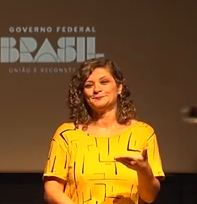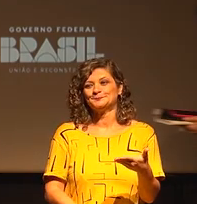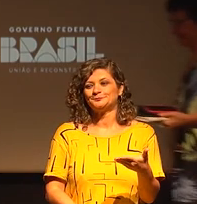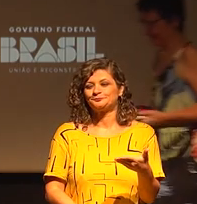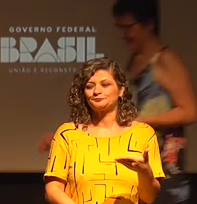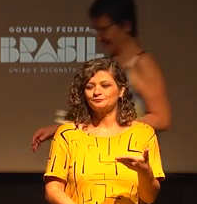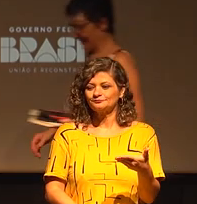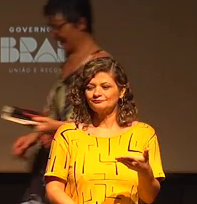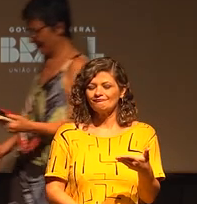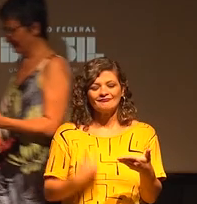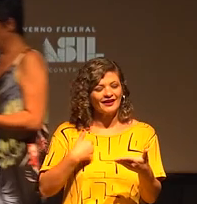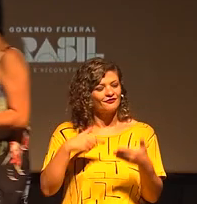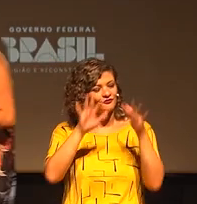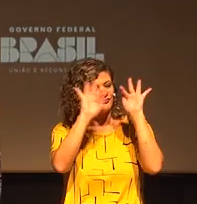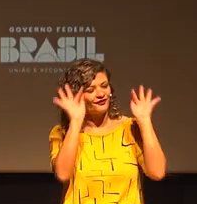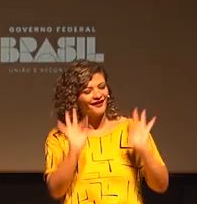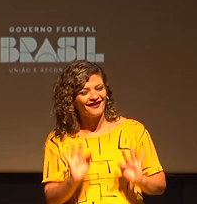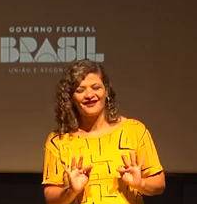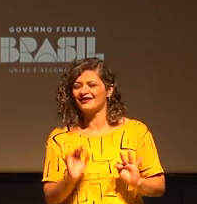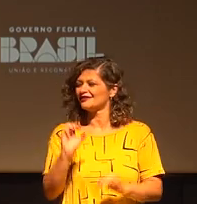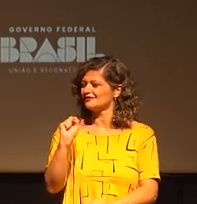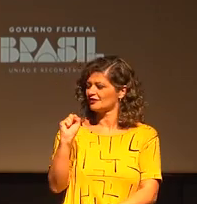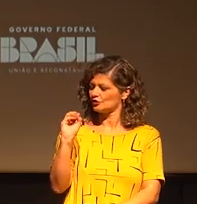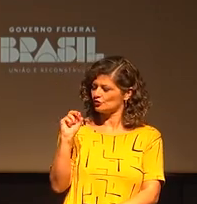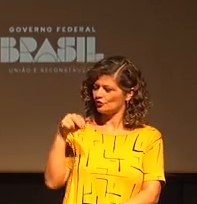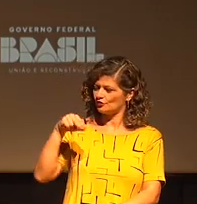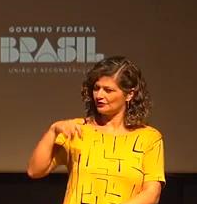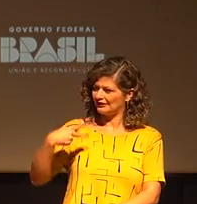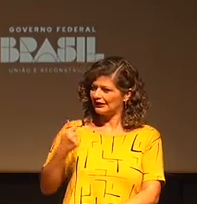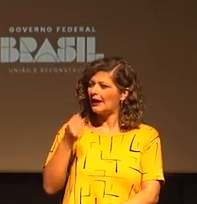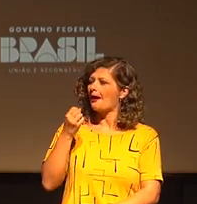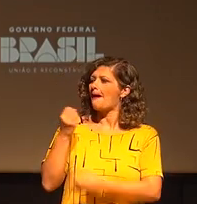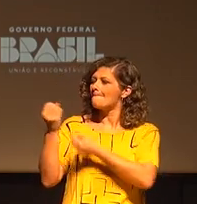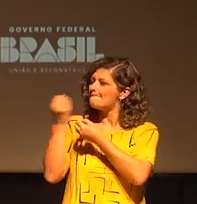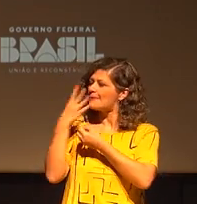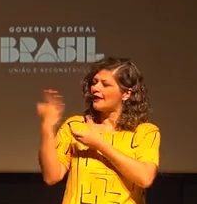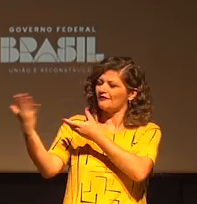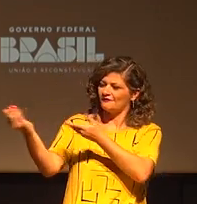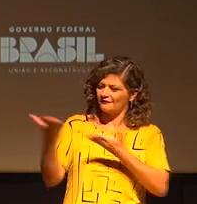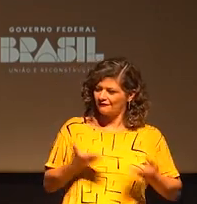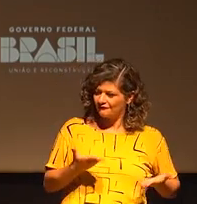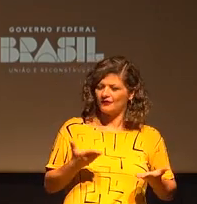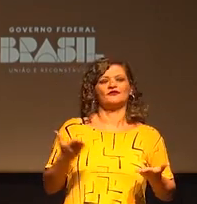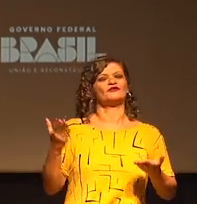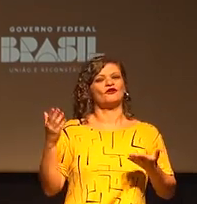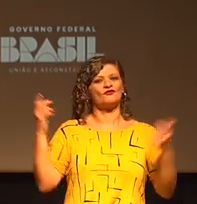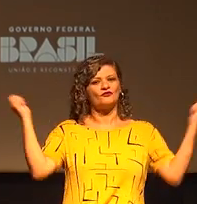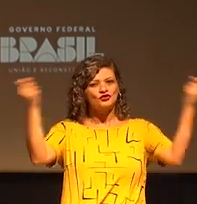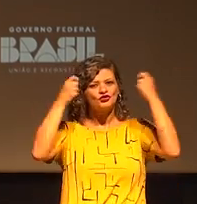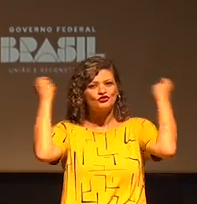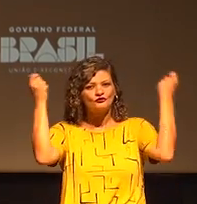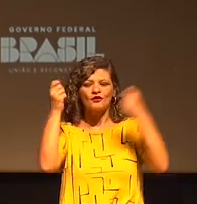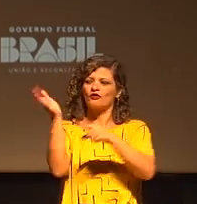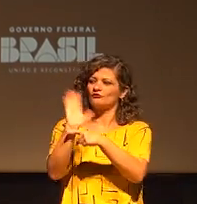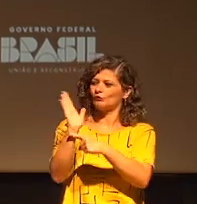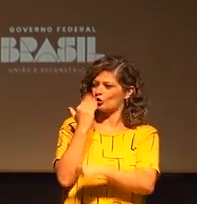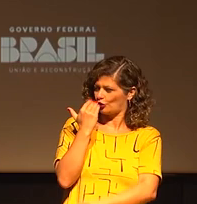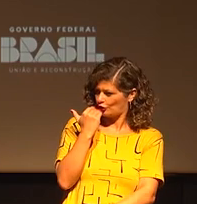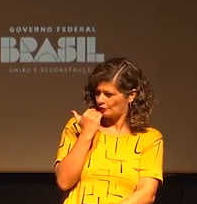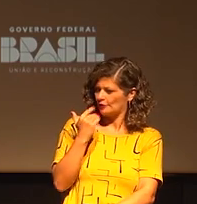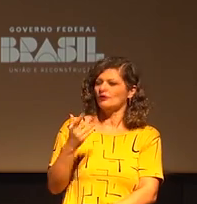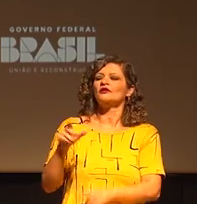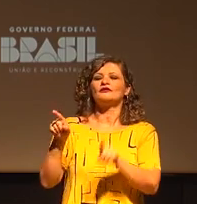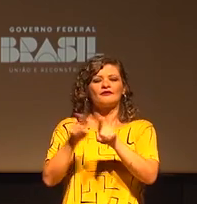porque muito feliz aqui Soninha bem-vinda ao ao SP food film Fest quero chamar aqui